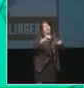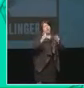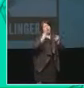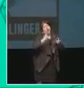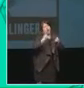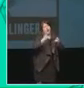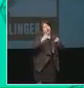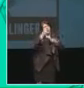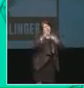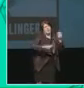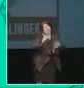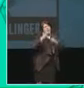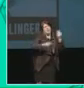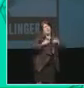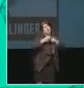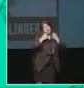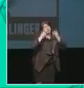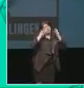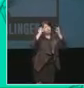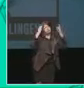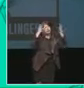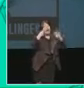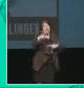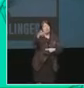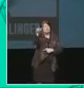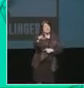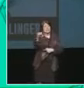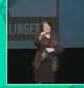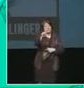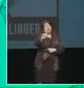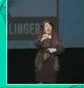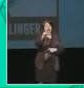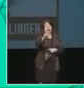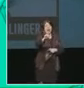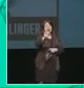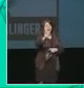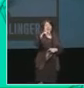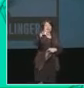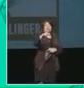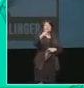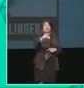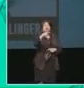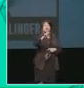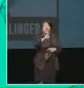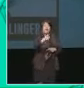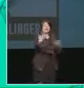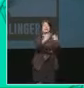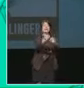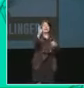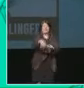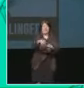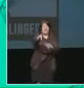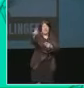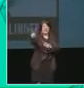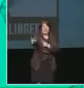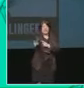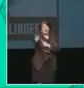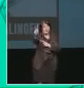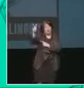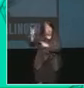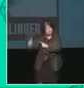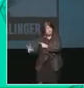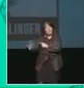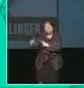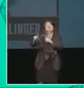elusivo Salinger così il suo figlio verrà a raccontarci qualcosa di questo straordinario scrittore poi c'è il vincitore